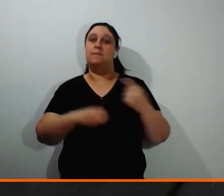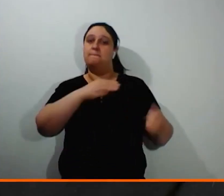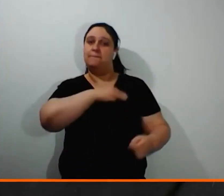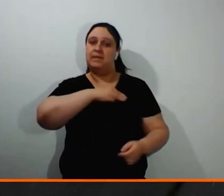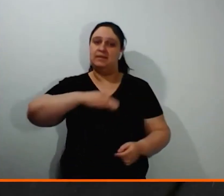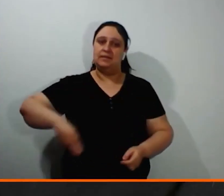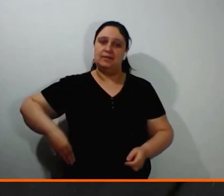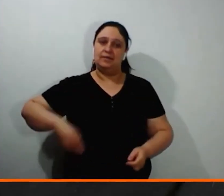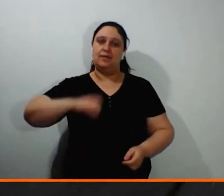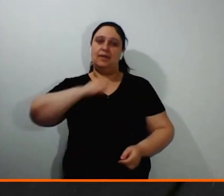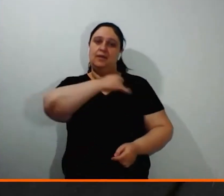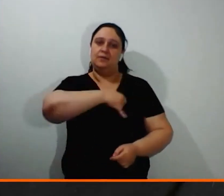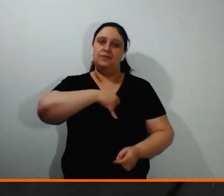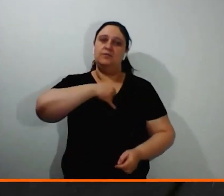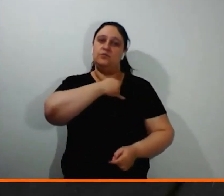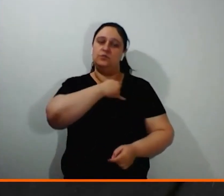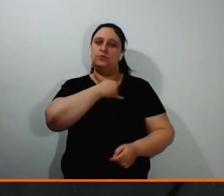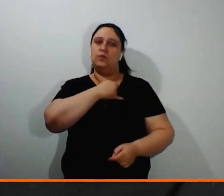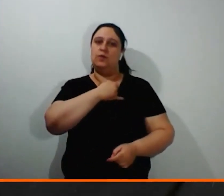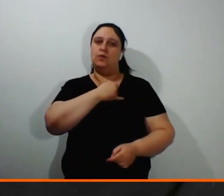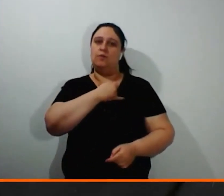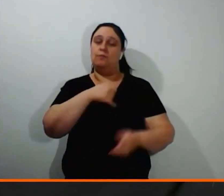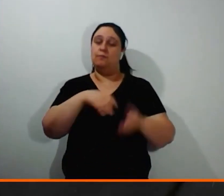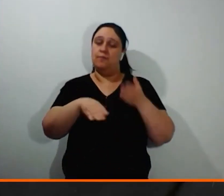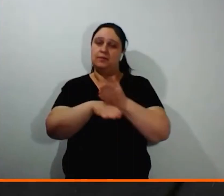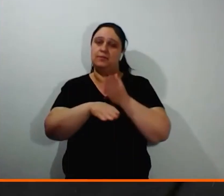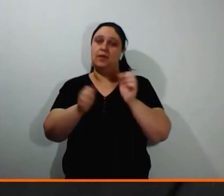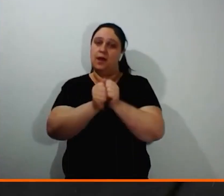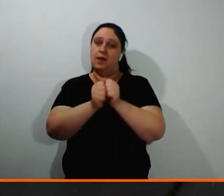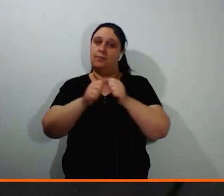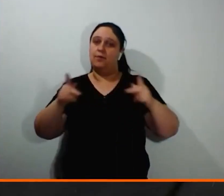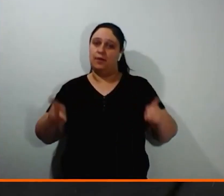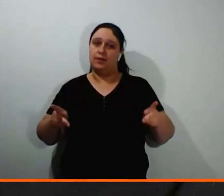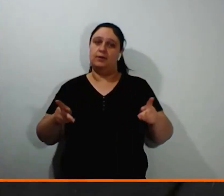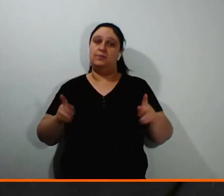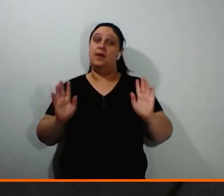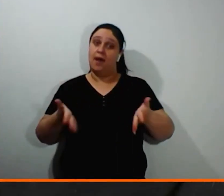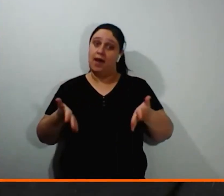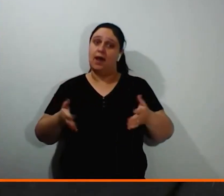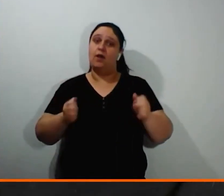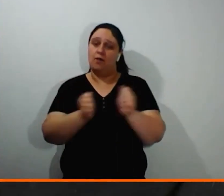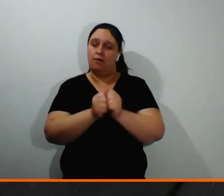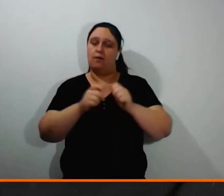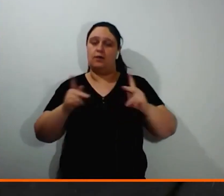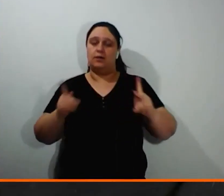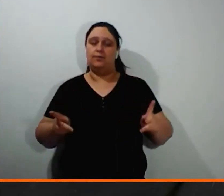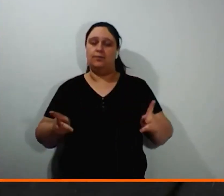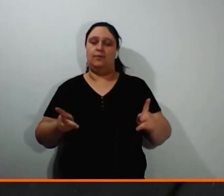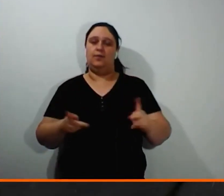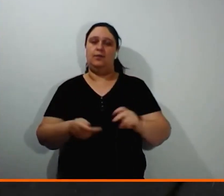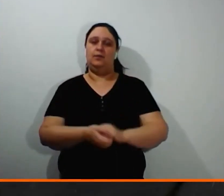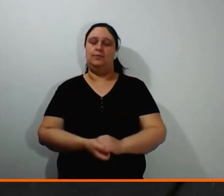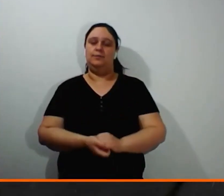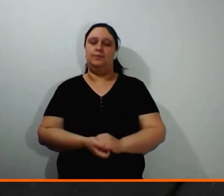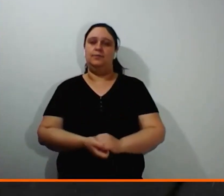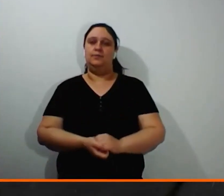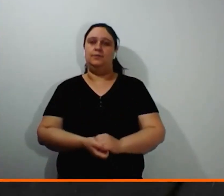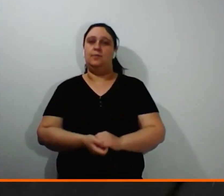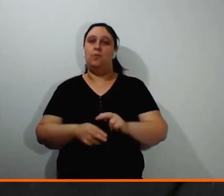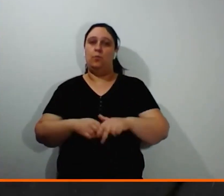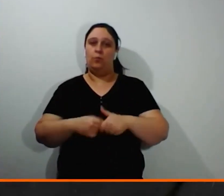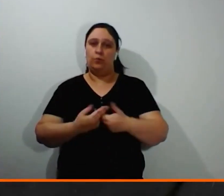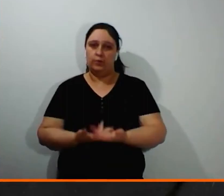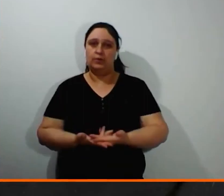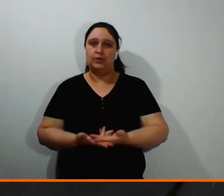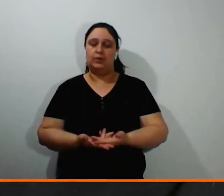de Apocalipse. Estamos vivendo na era de Apocalipse. Por isso que os irmãos sugeriram esse